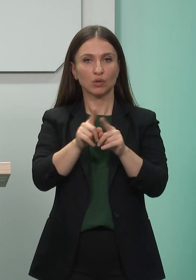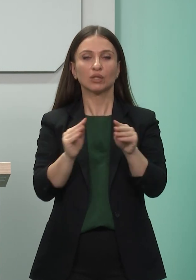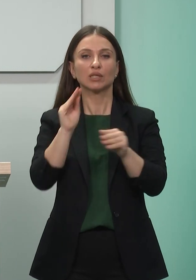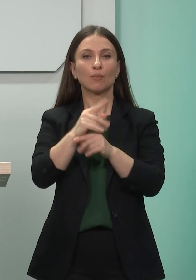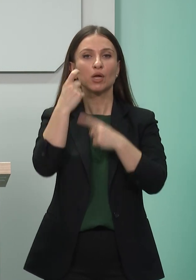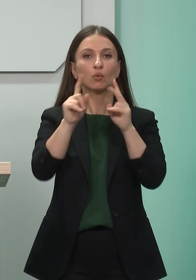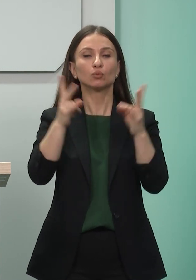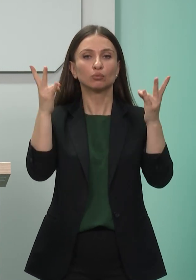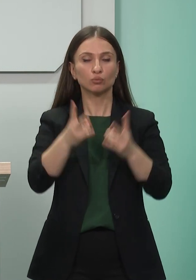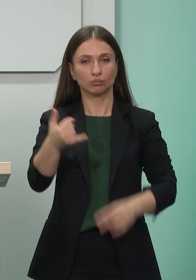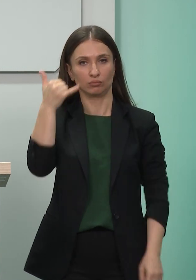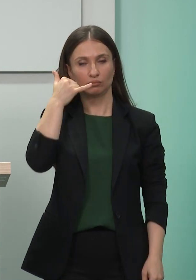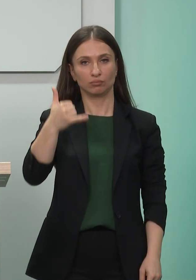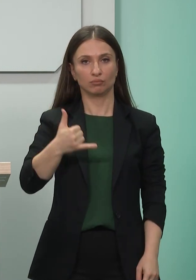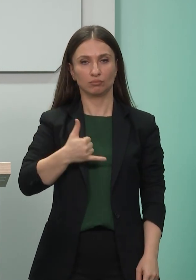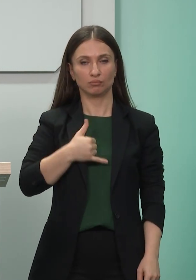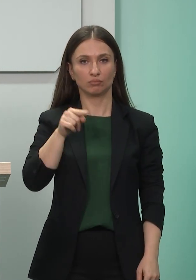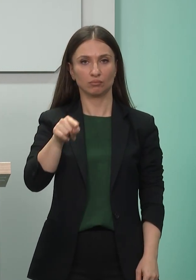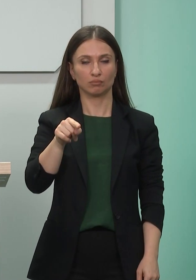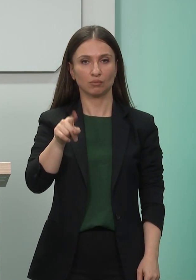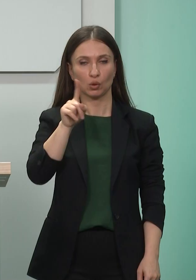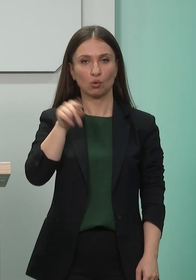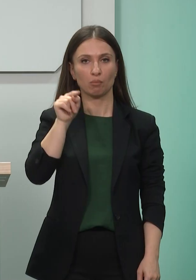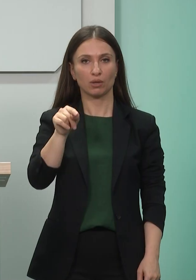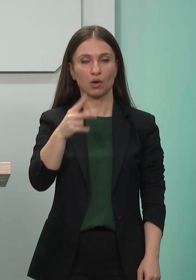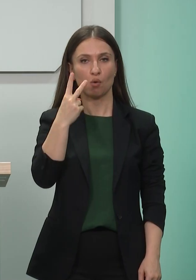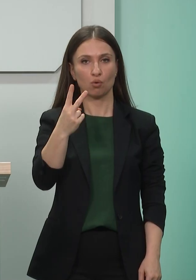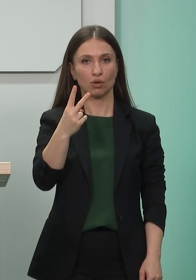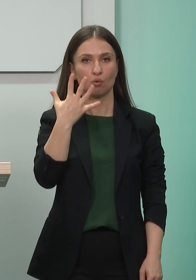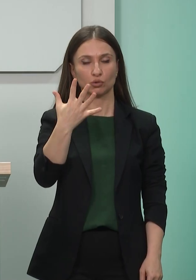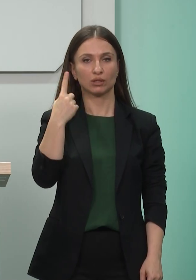დამატებითი ინფორმაციისთვის დაგვიკავშირდით კონტაქტ ჰაბის ნომერზე